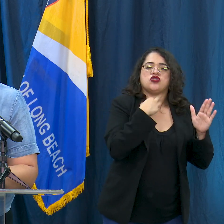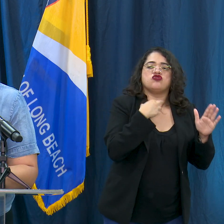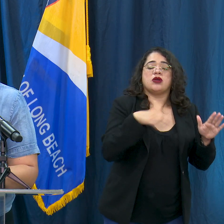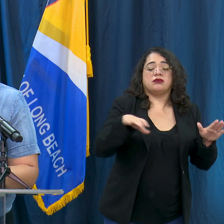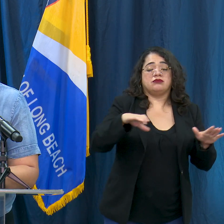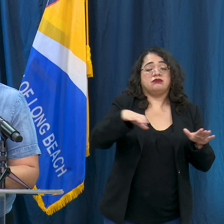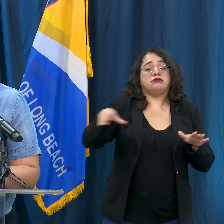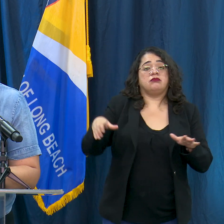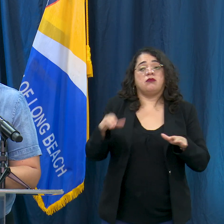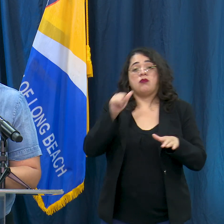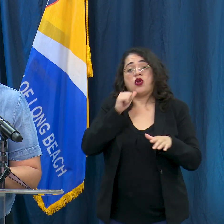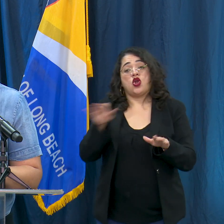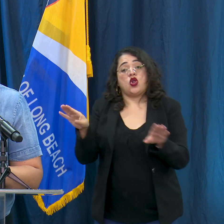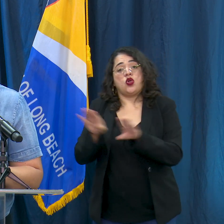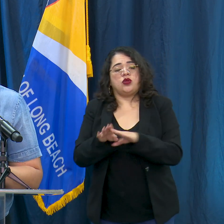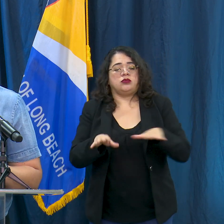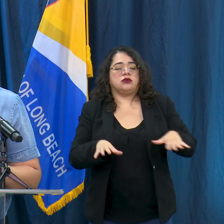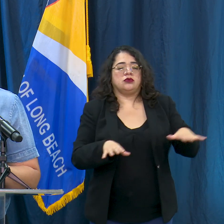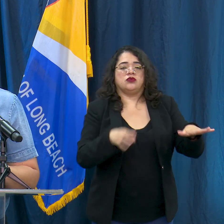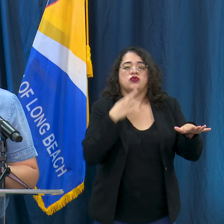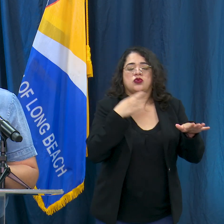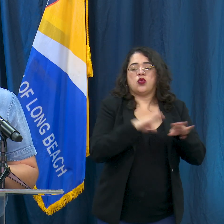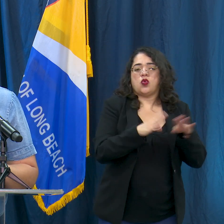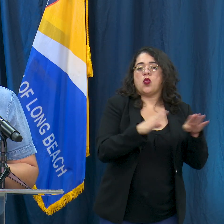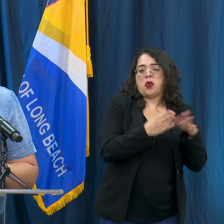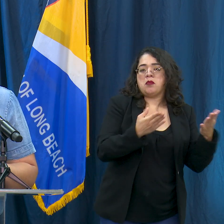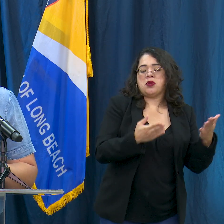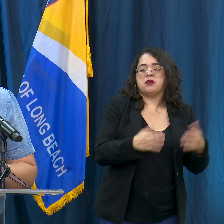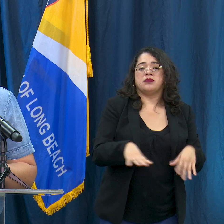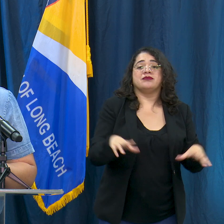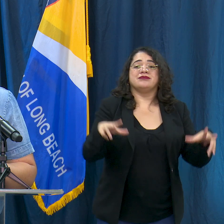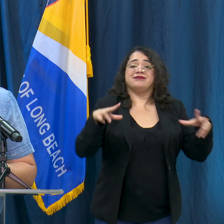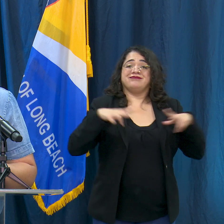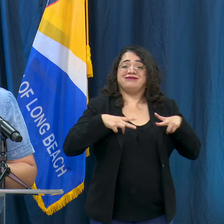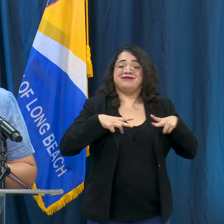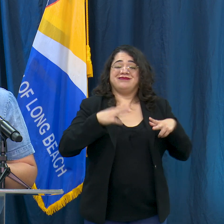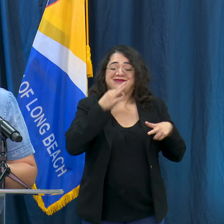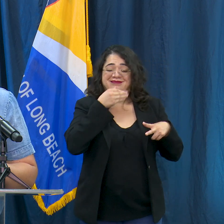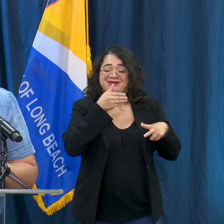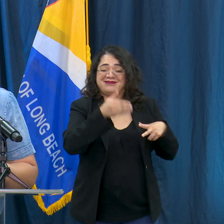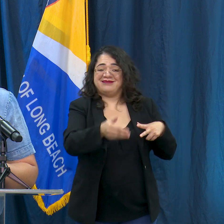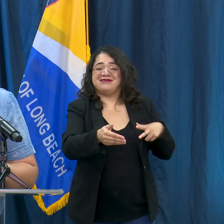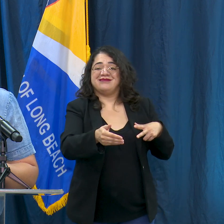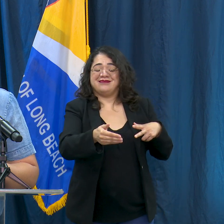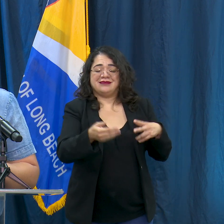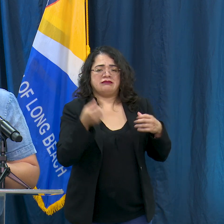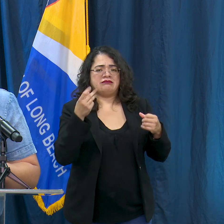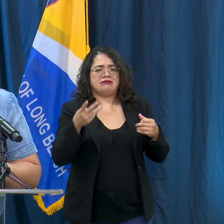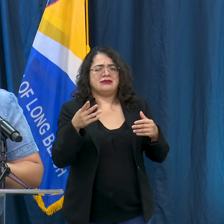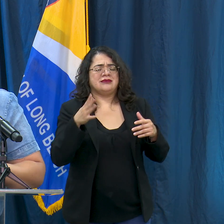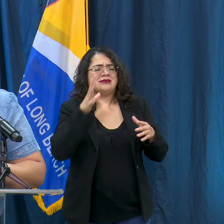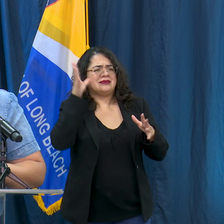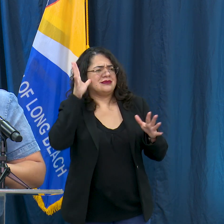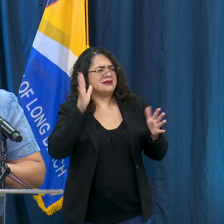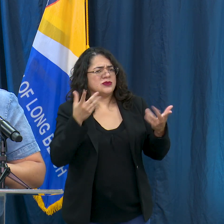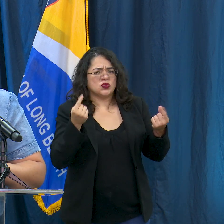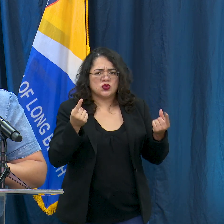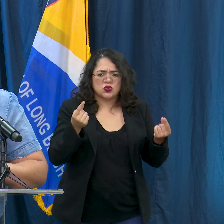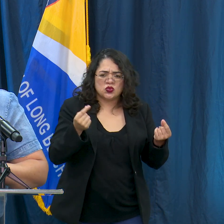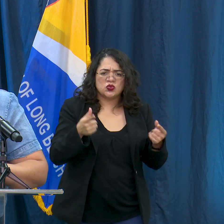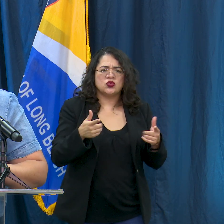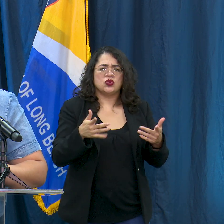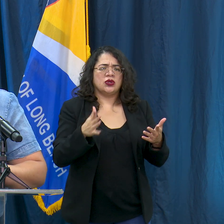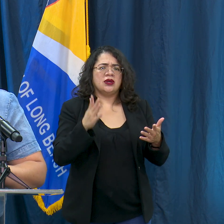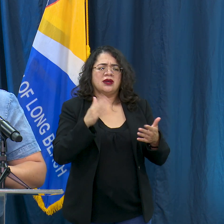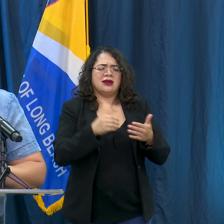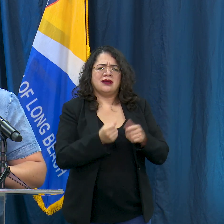las escuelas que están en transición para las vacaciones de verano, sabemos que los papás tienen muchas preguntas mientras que se preparan para el nuevo